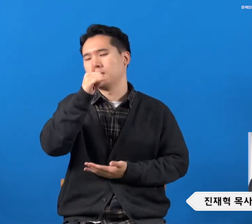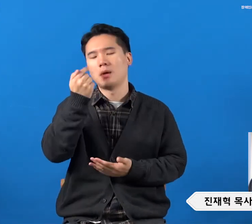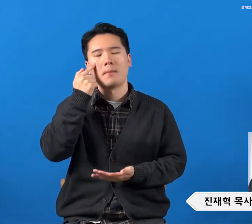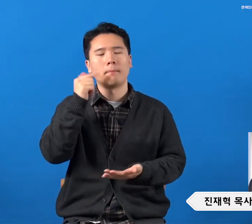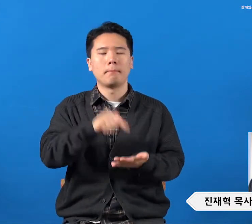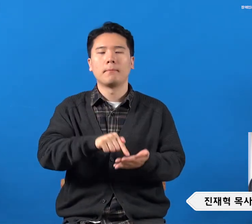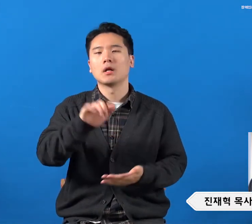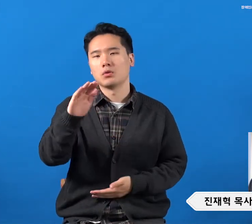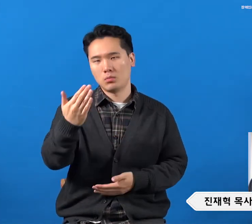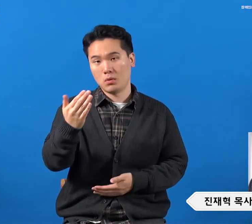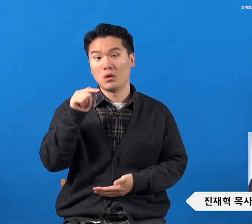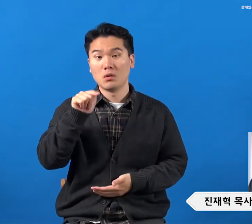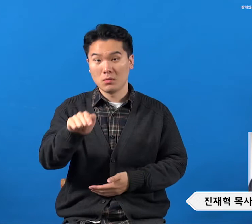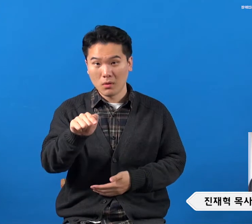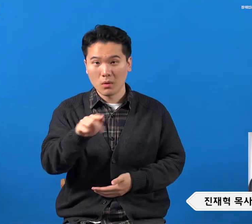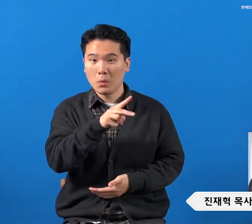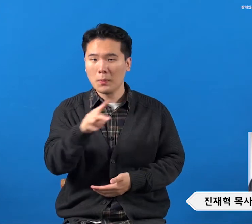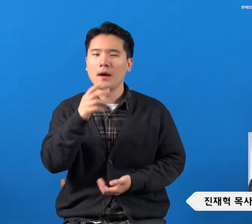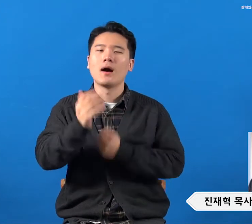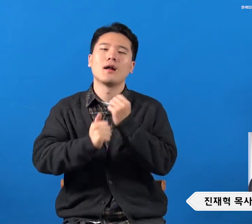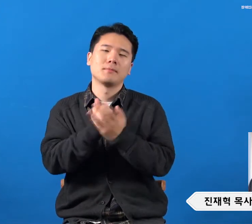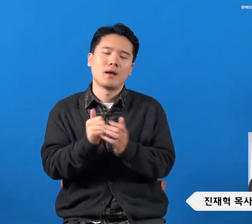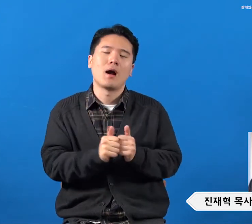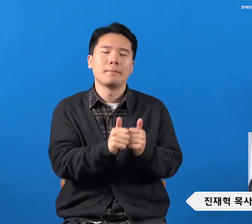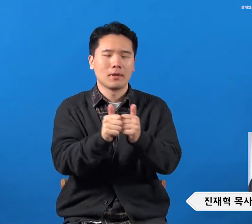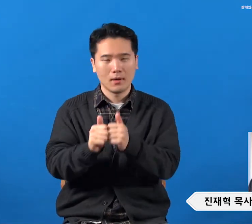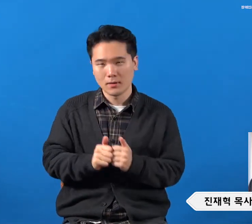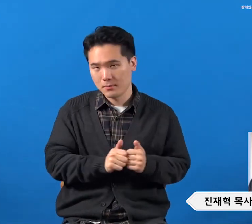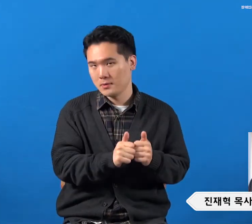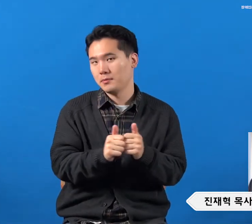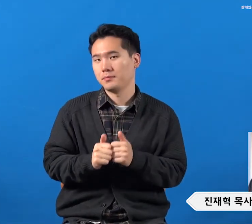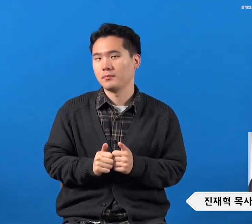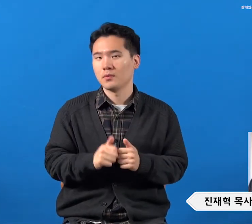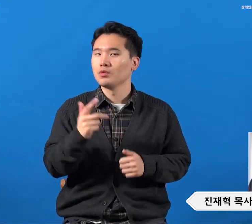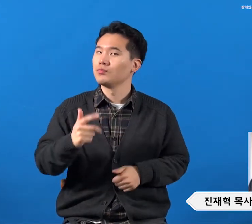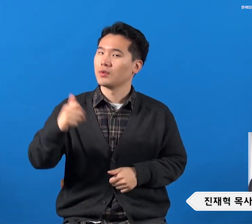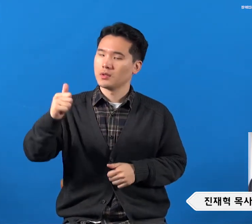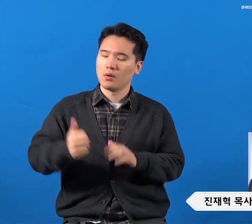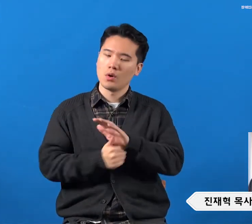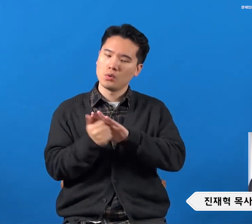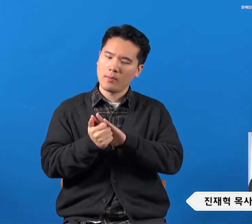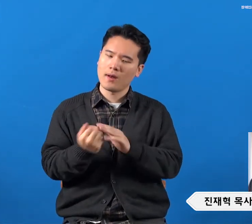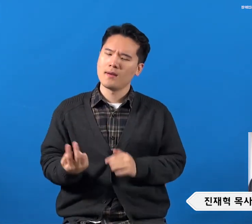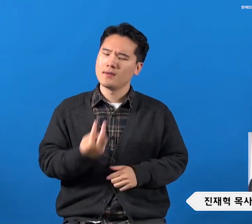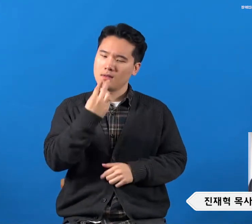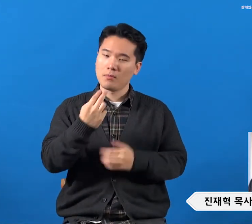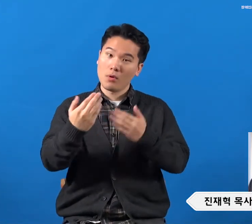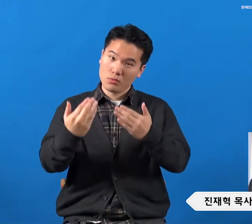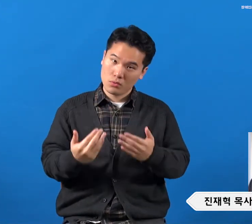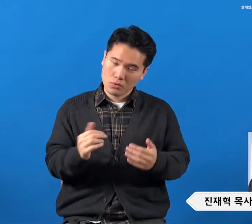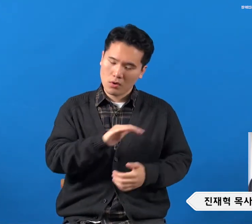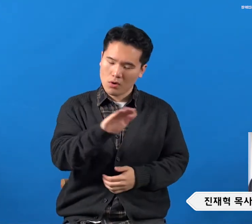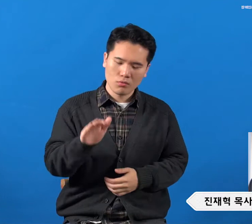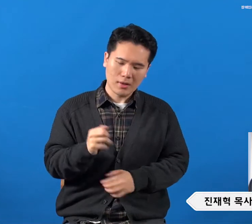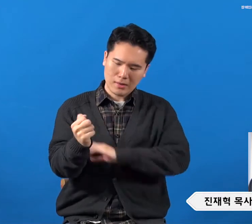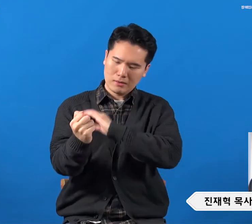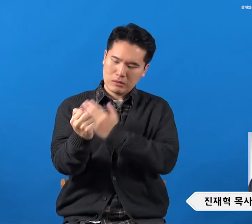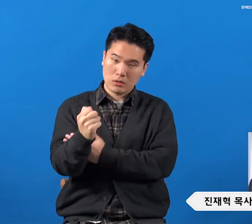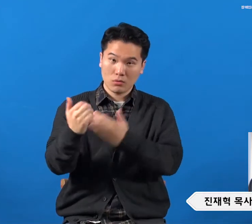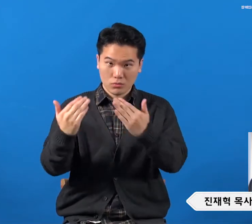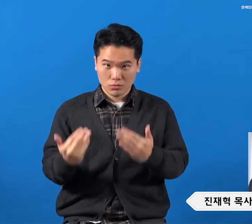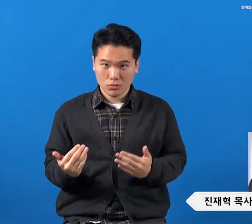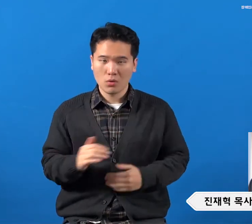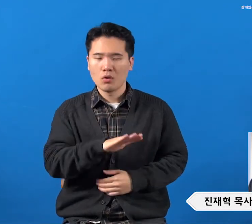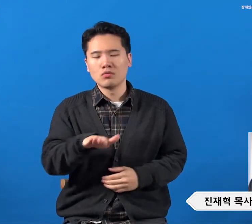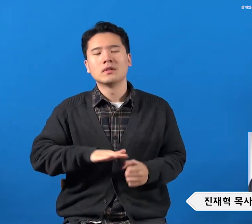있습니다. 하나님의 함께 하심입니다. 주께서 생명을 주시고 우리에게 소망을 주시고 우리에게 능력을 주시고